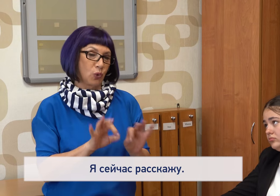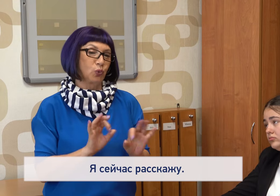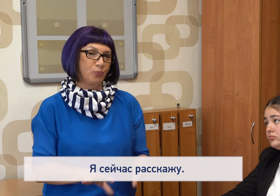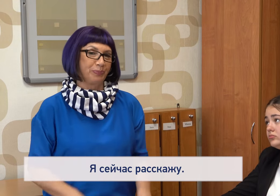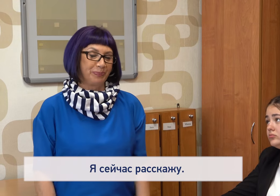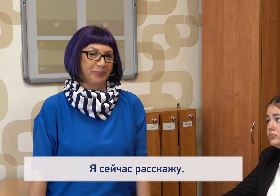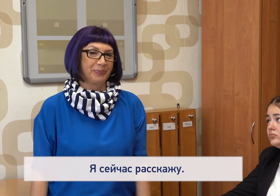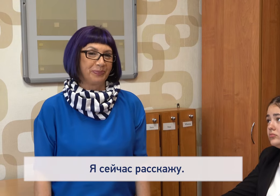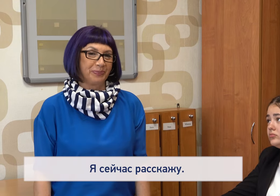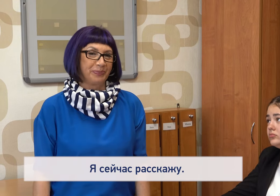расскажу.